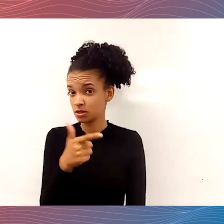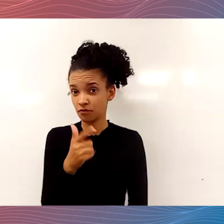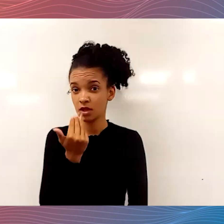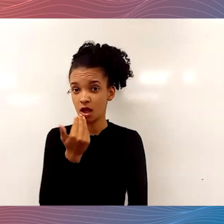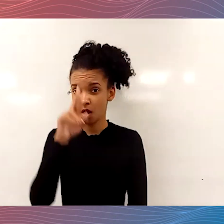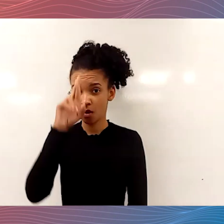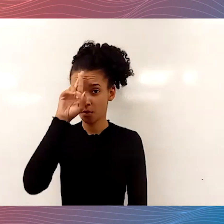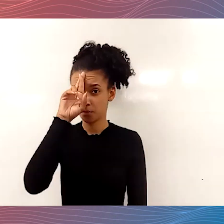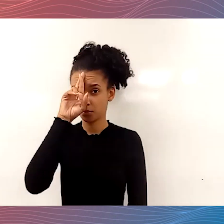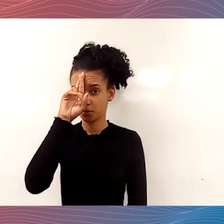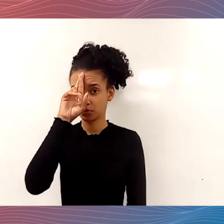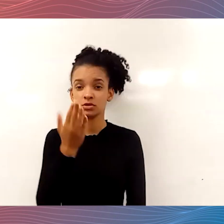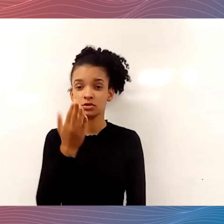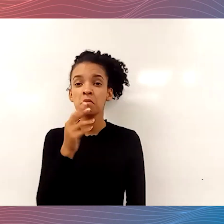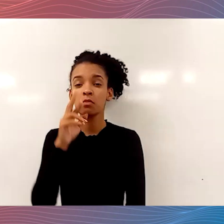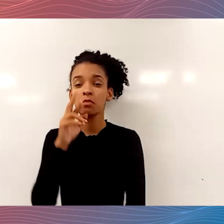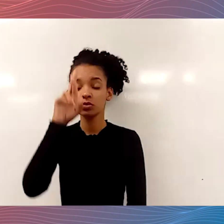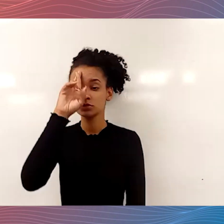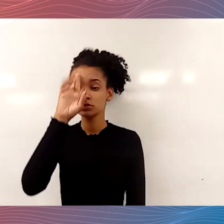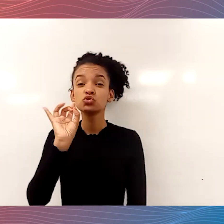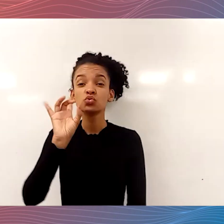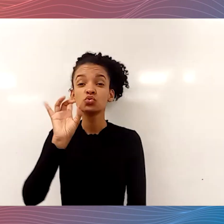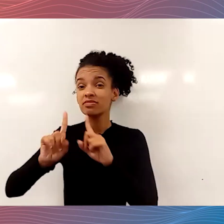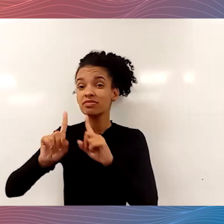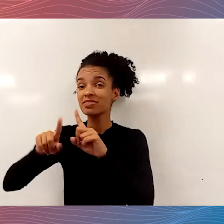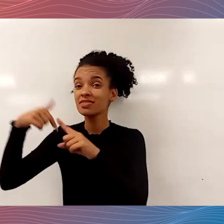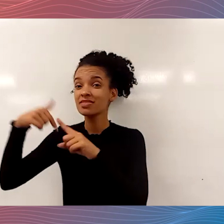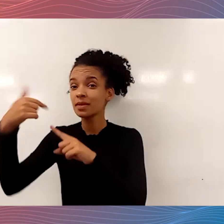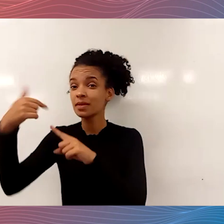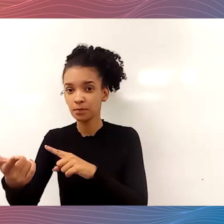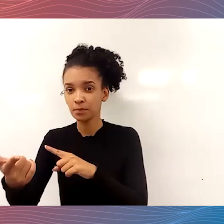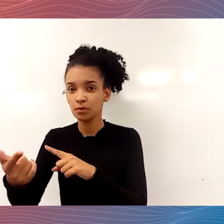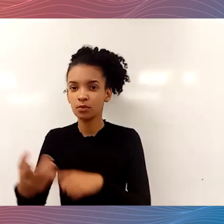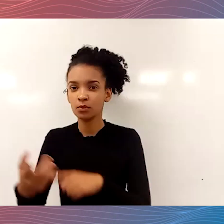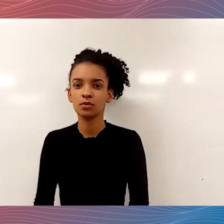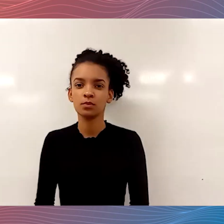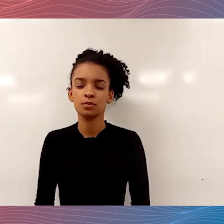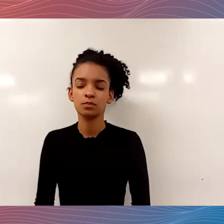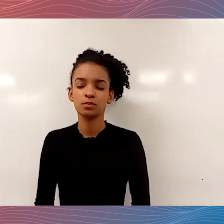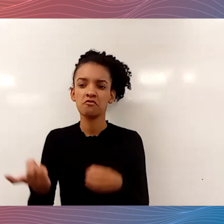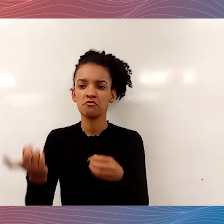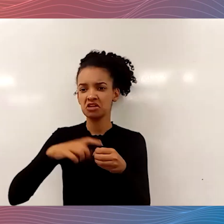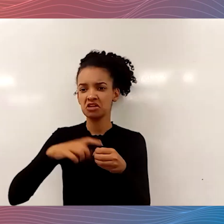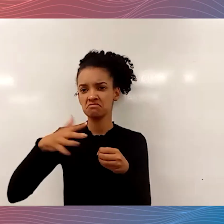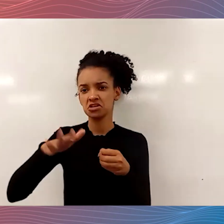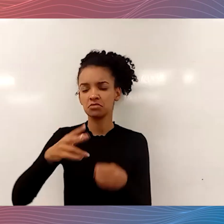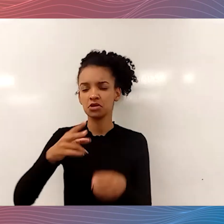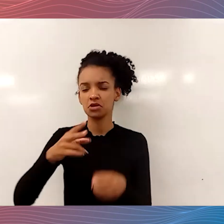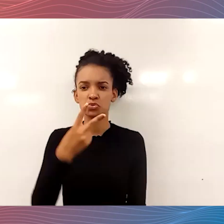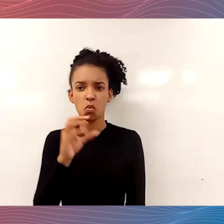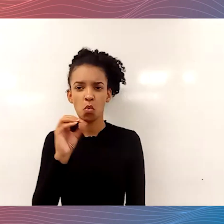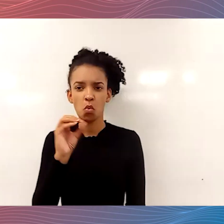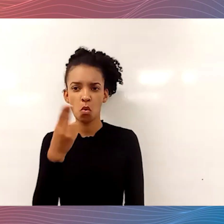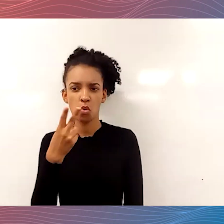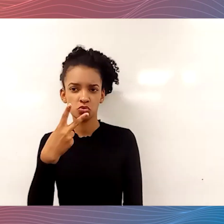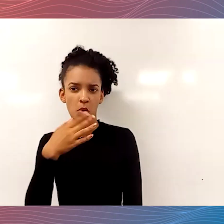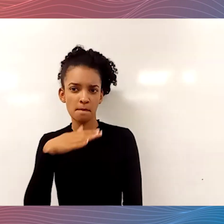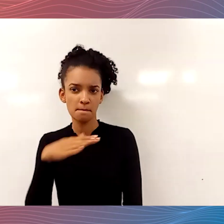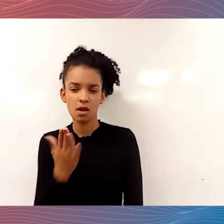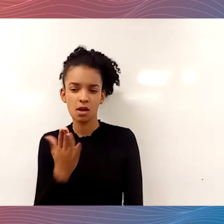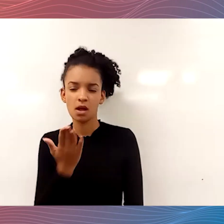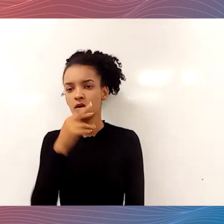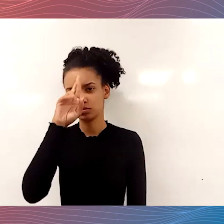almoçar só depois da saída. Vamos voltar aqui às 2h30 para almoçar. Pode ser? Aí